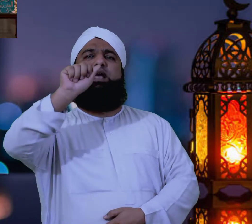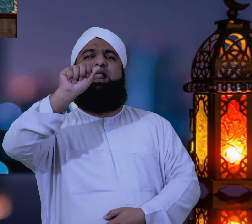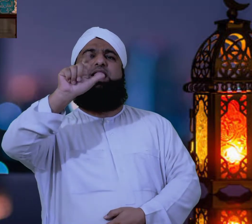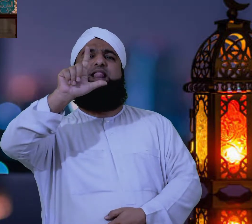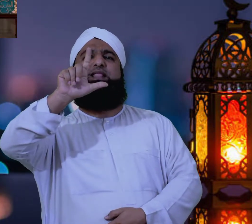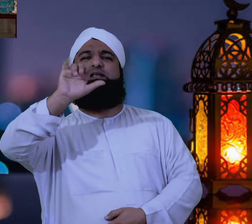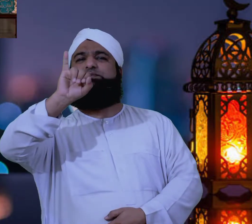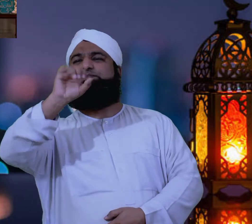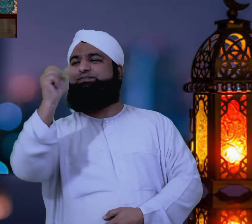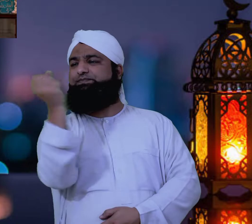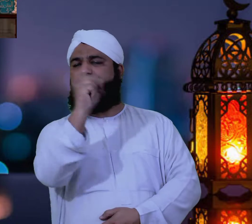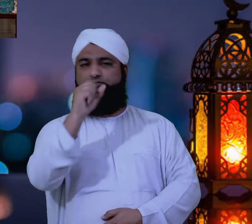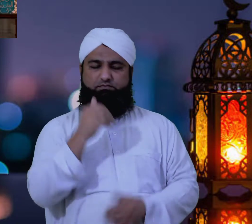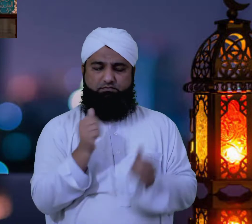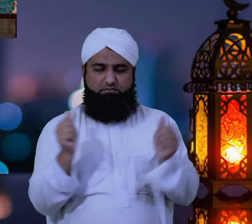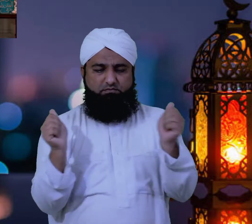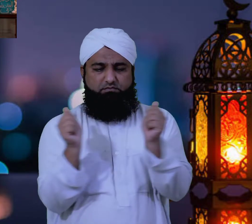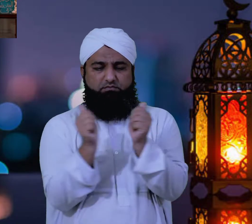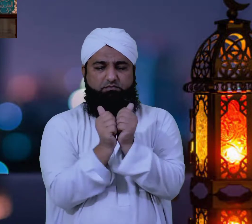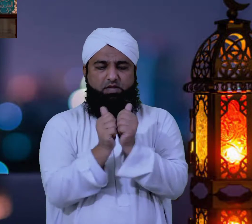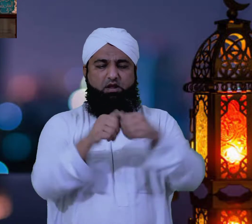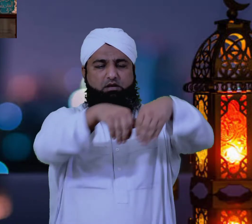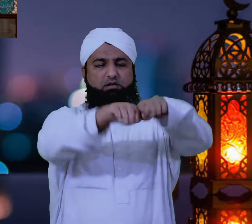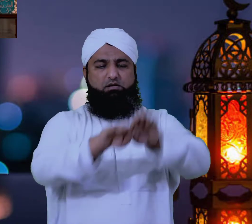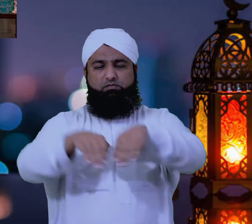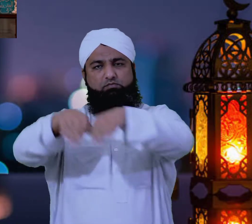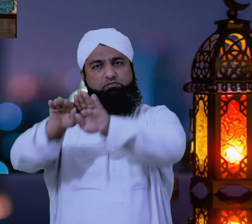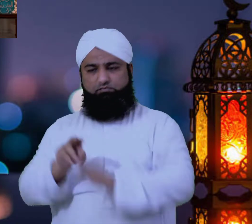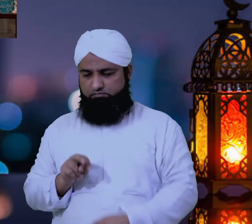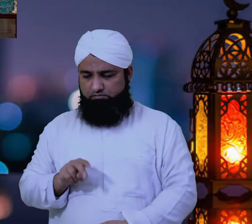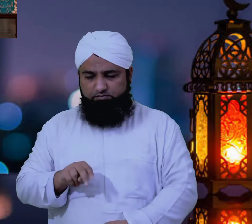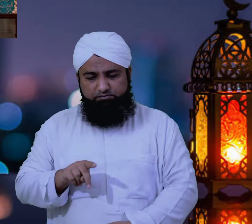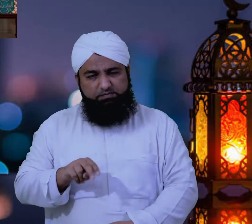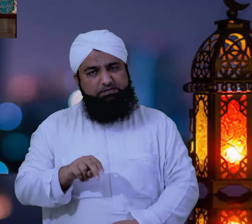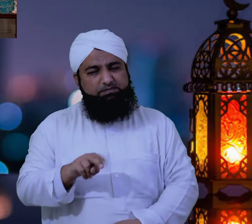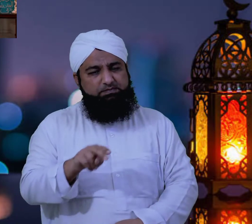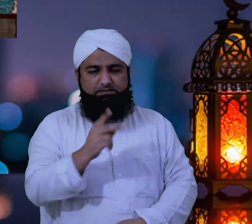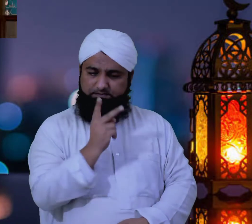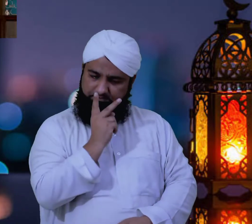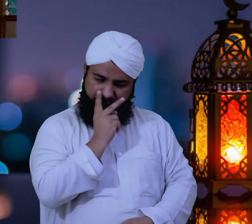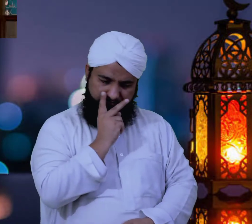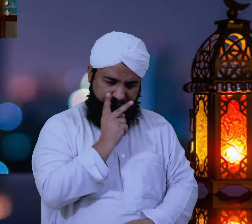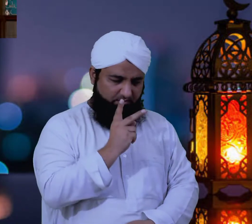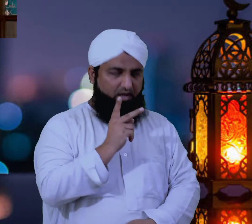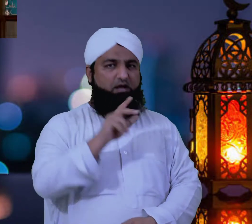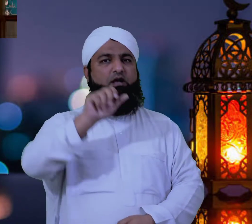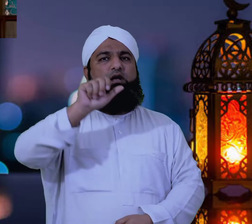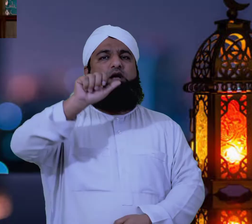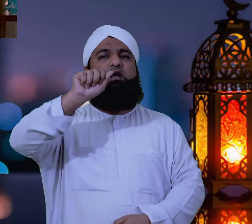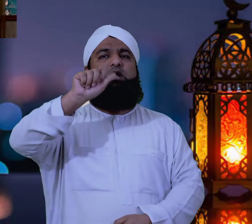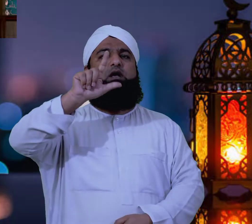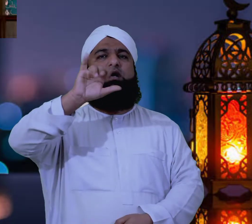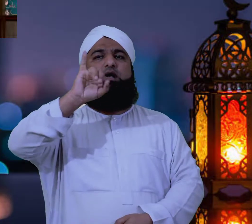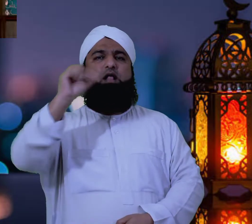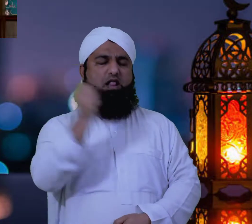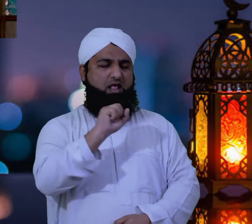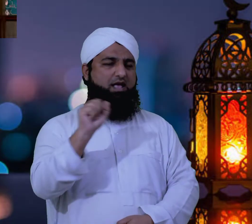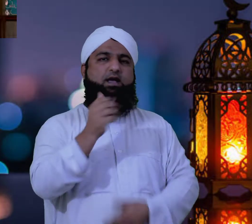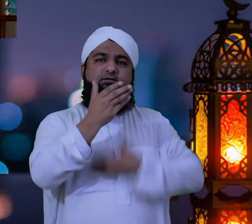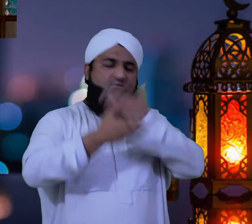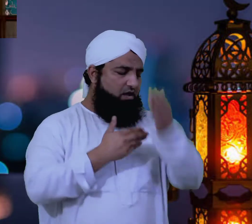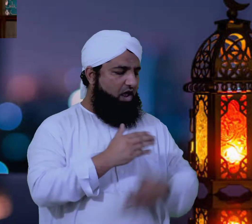علی کے ساتھ قبرستان سے گزرے۔ حضرت مولا علی نے فرمایا، السلام علیکم یا اہل